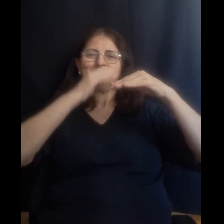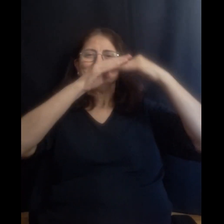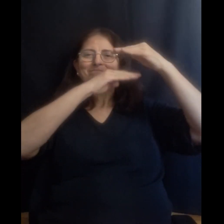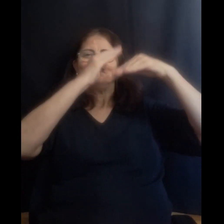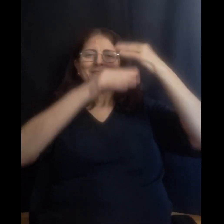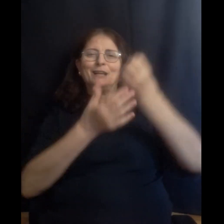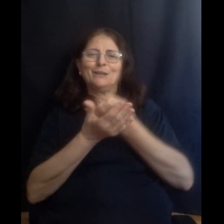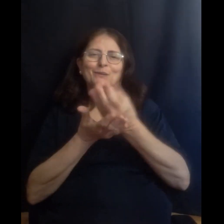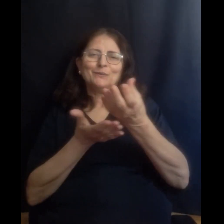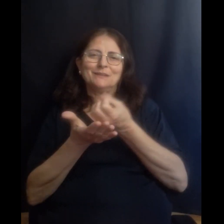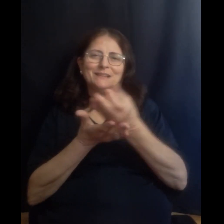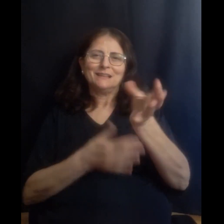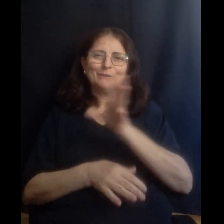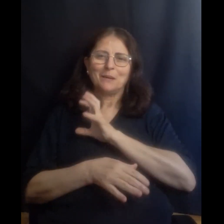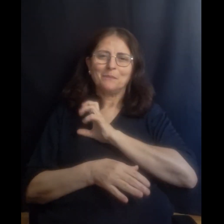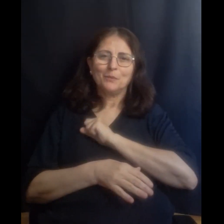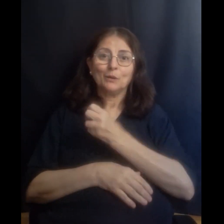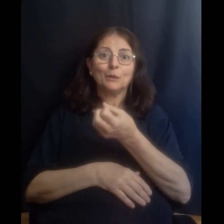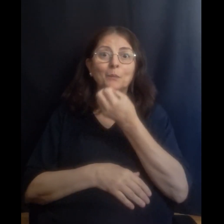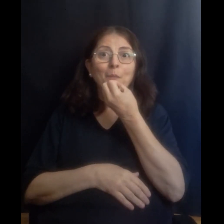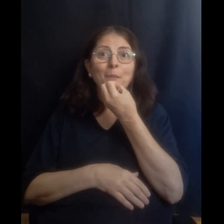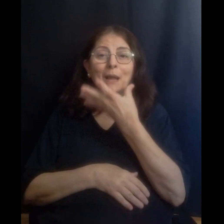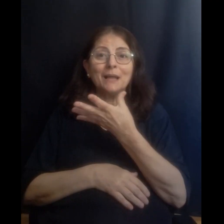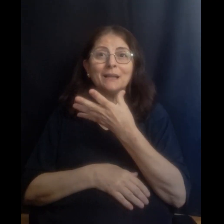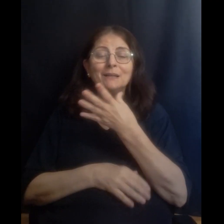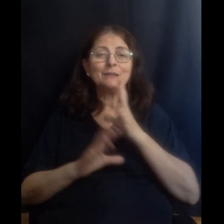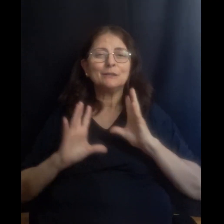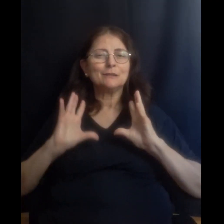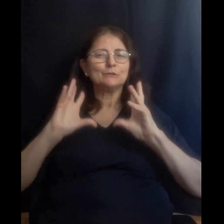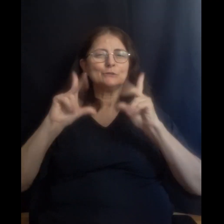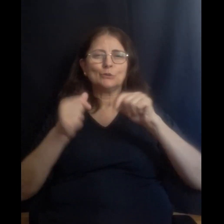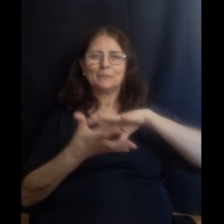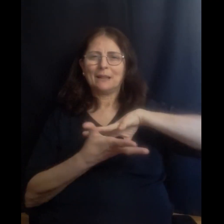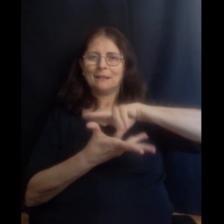da doutrina do amor e do bem sobre a terra.